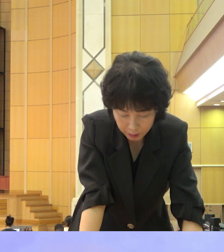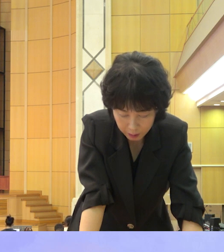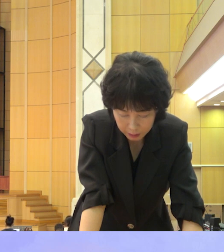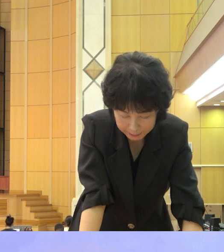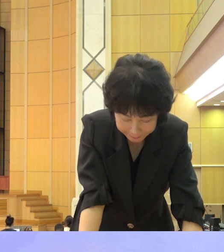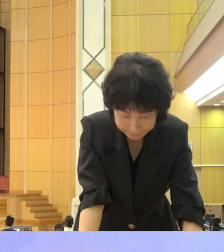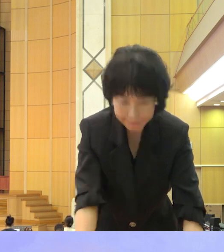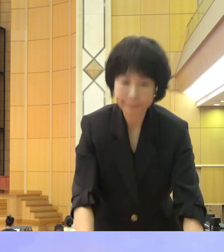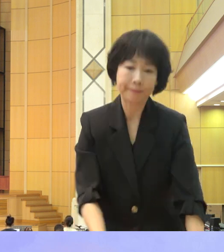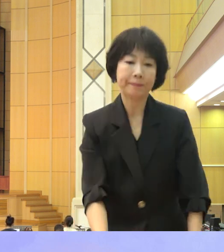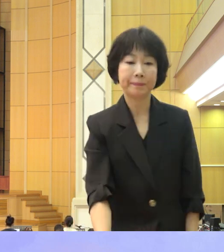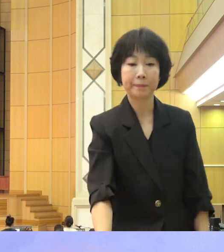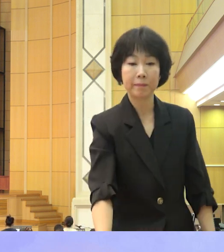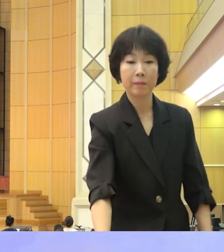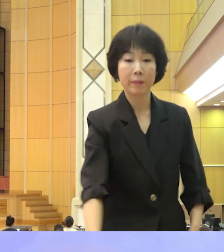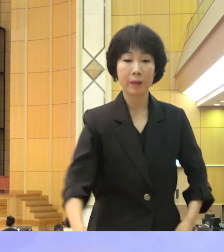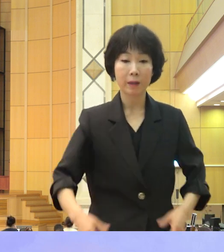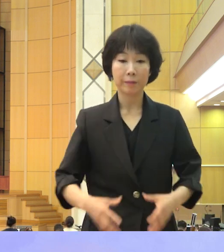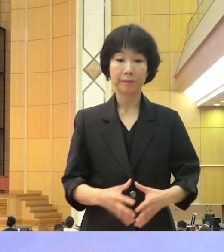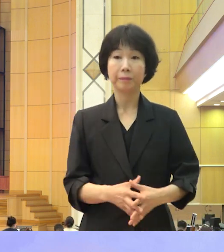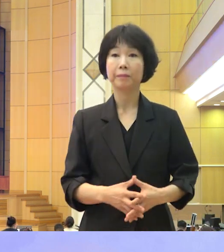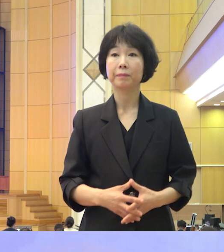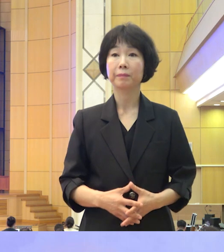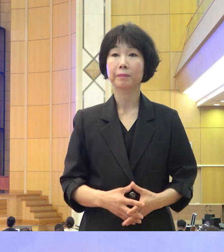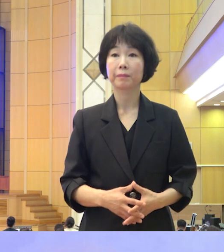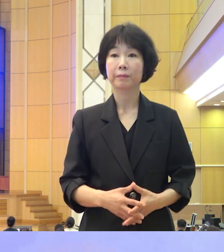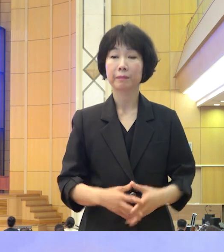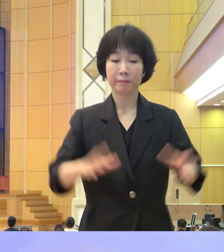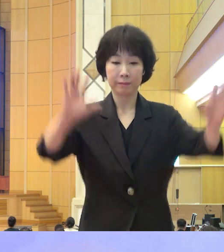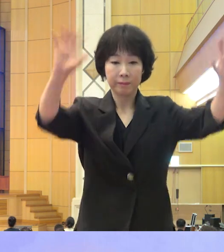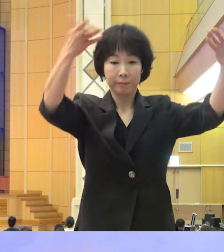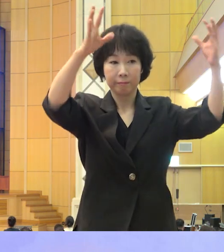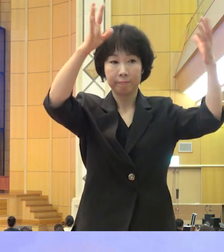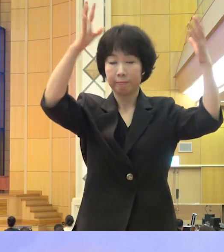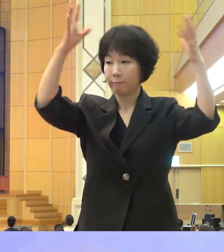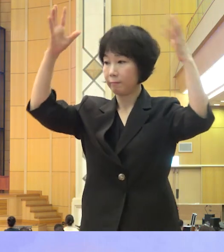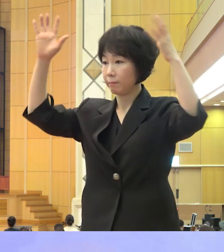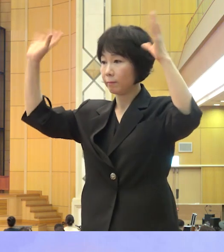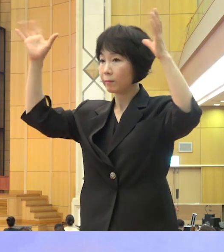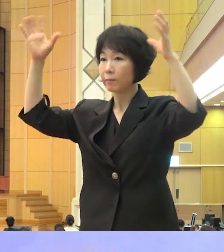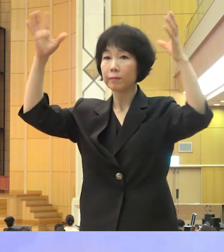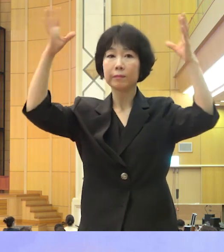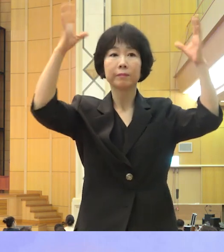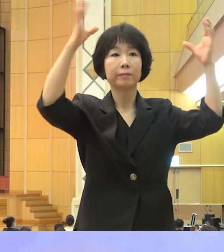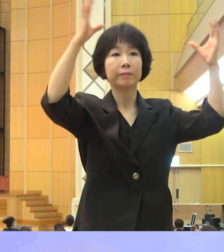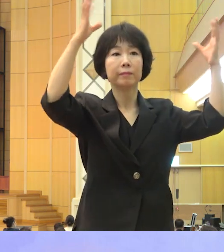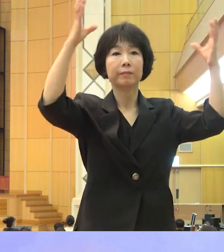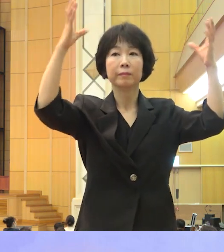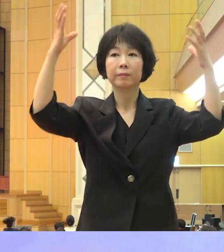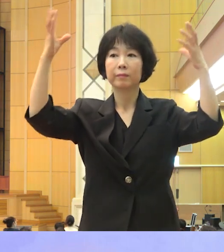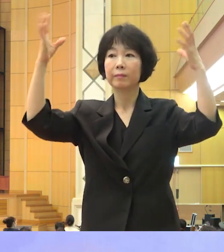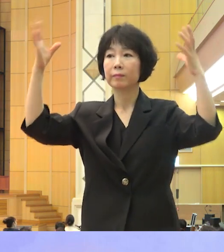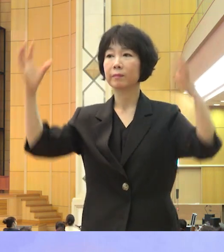이름으로 기도하옵나이다. 아멘. 하나님께 영광의 박수 올리겠습니다.